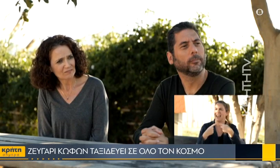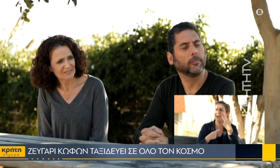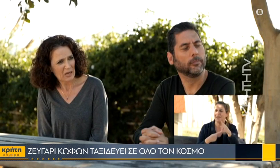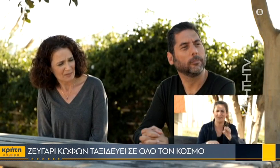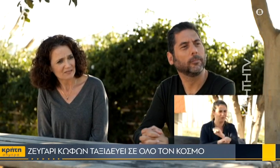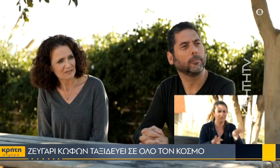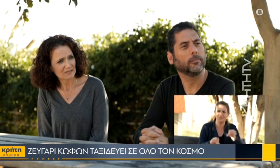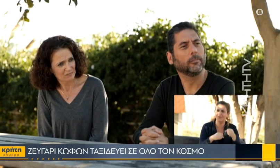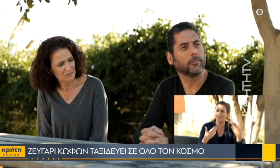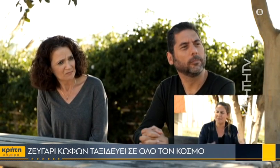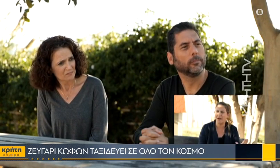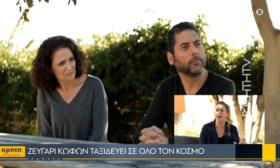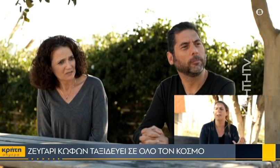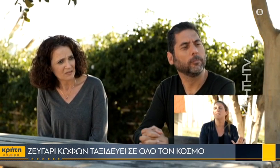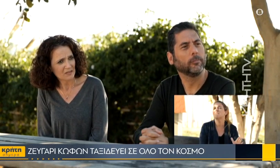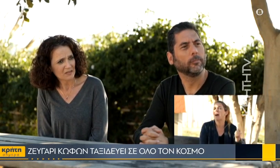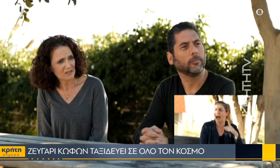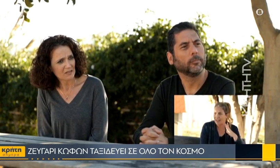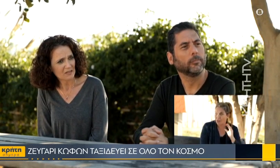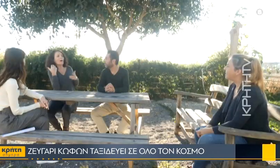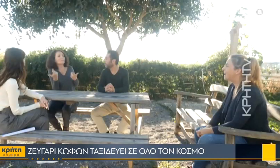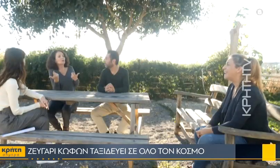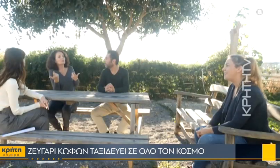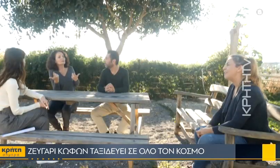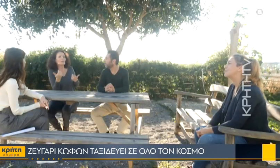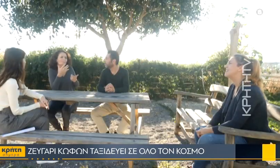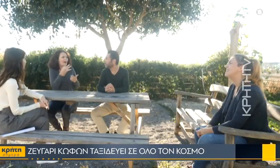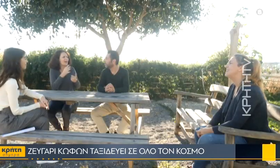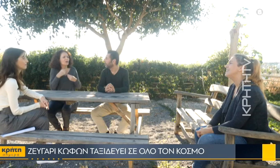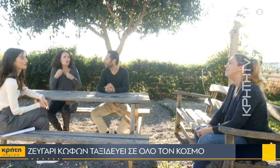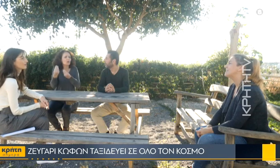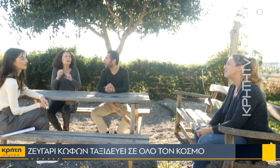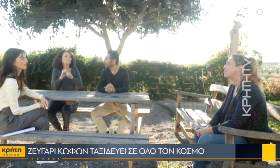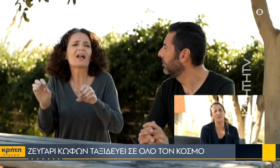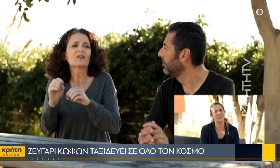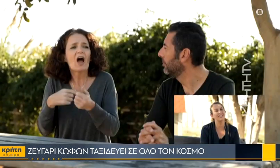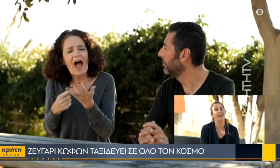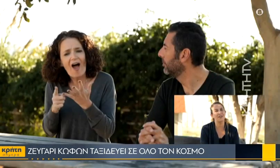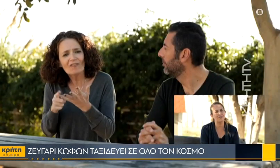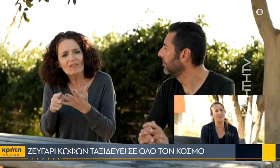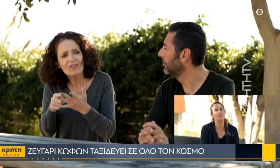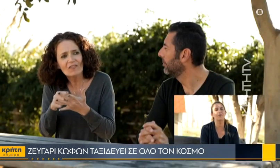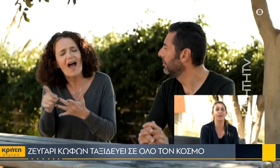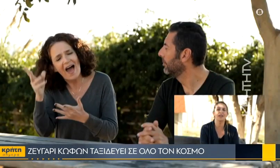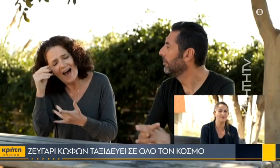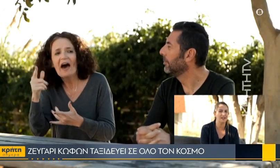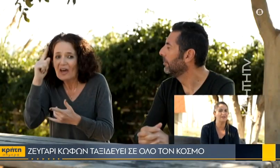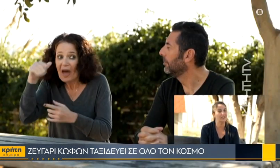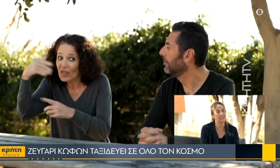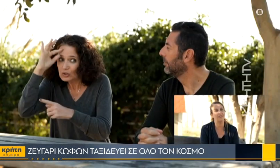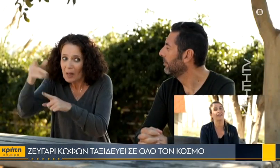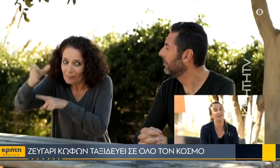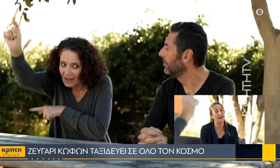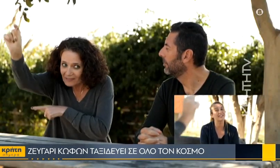Σας προσέγγισαν άνθρωποι και αν ναι, τι σας είπαν? Η αλήθεια είναι ότι μας έχουν προσεγγίσει άνθρωποι οι οποίοι θέλουν να